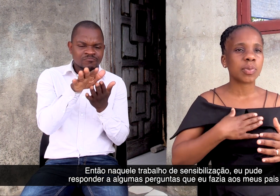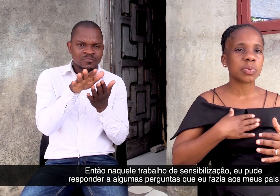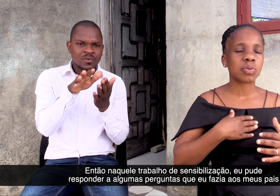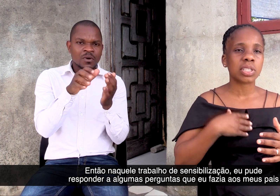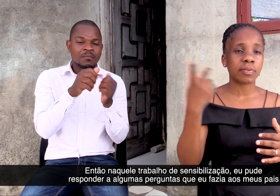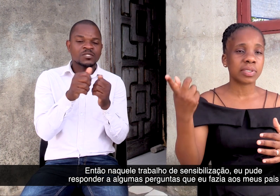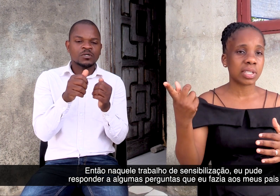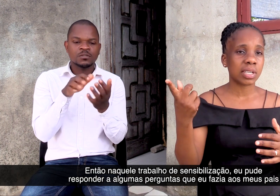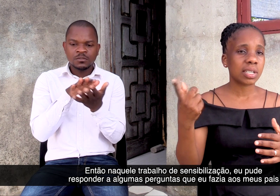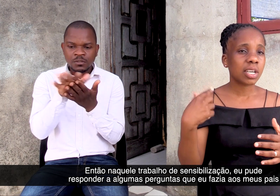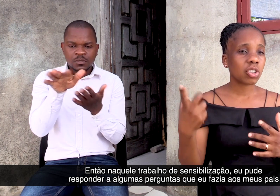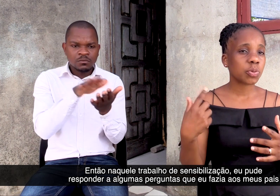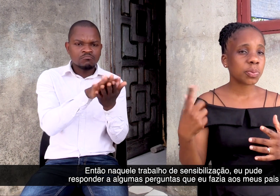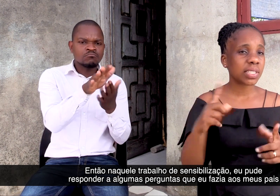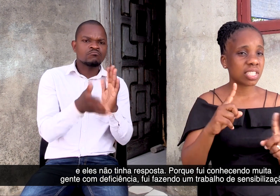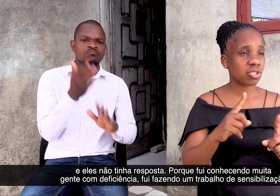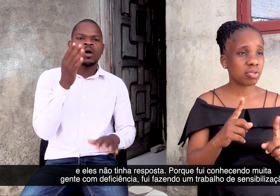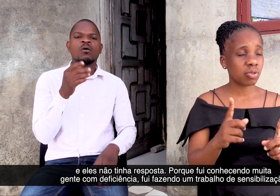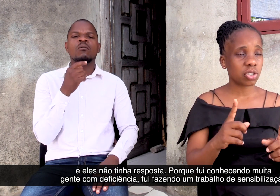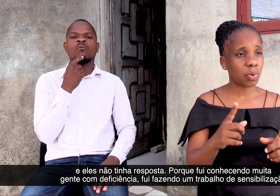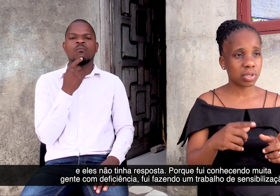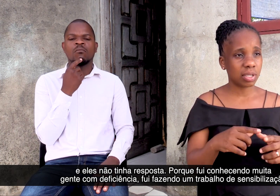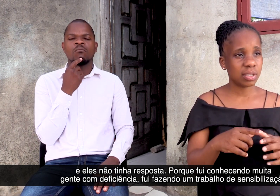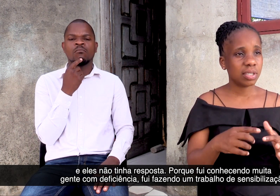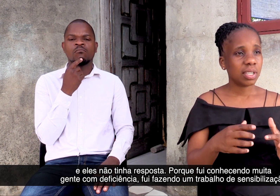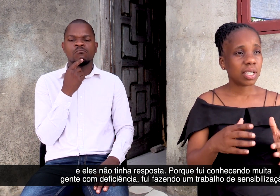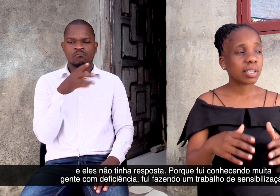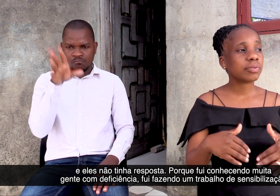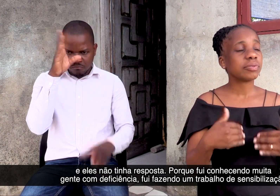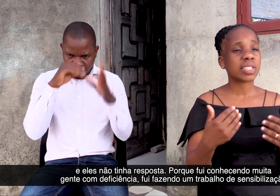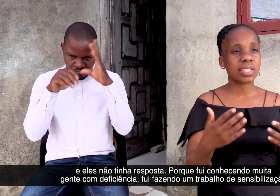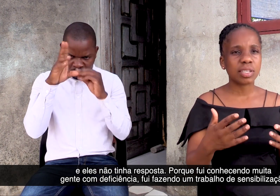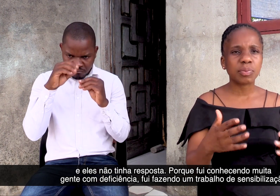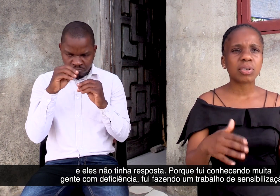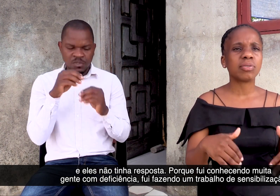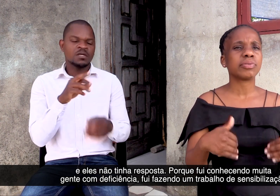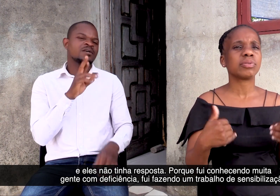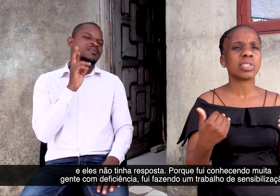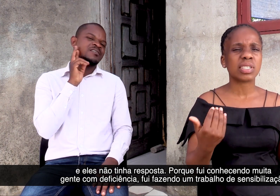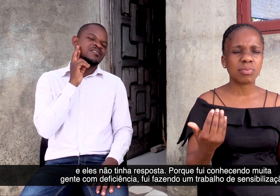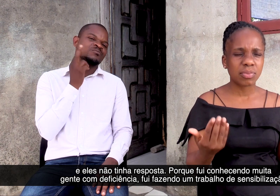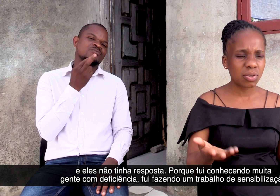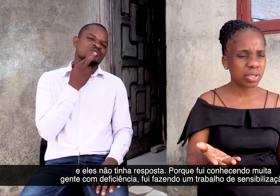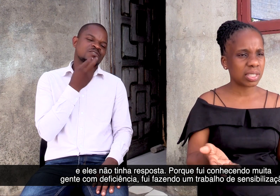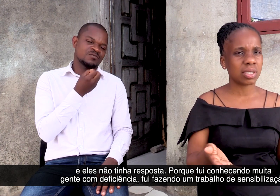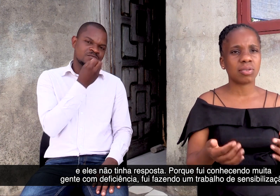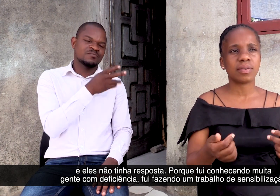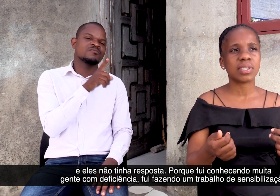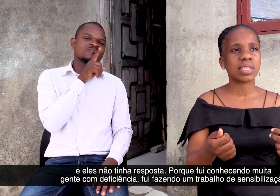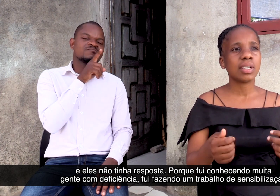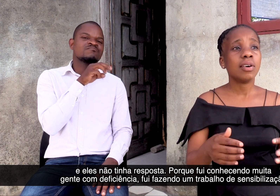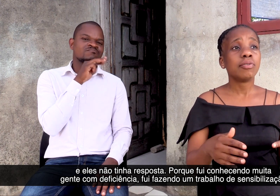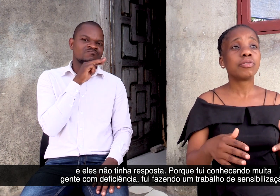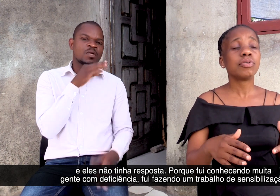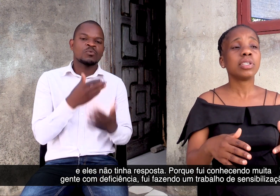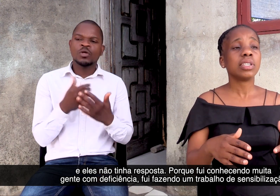responder algumas perguntas que eu fazia aos meus pais, eles não tinham resposta. Então, fui fazendo, porque eu fui conhecendo muita gente com